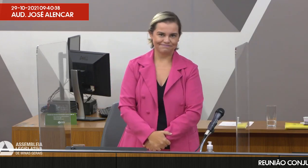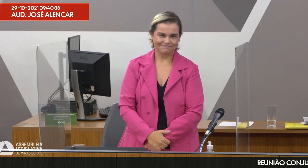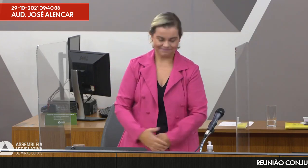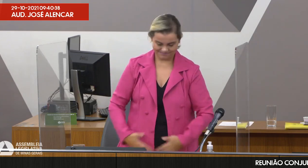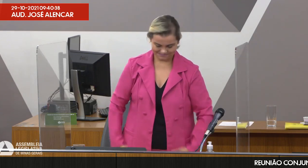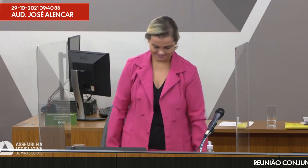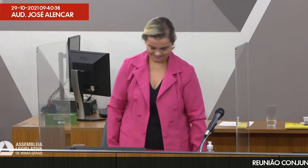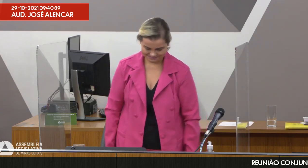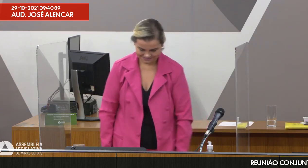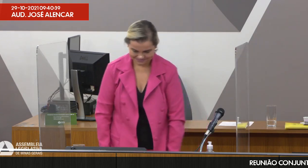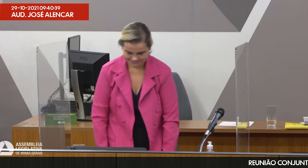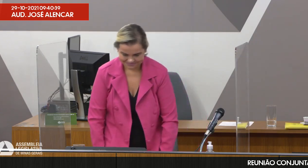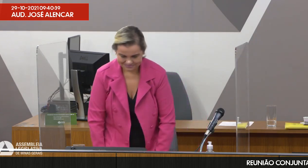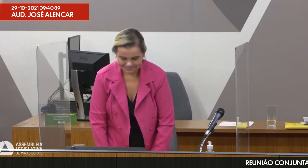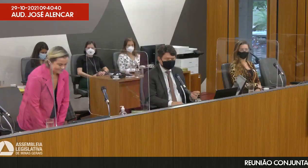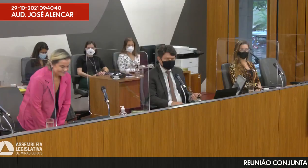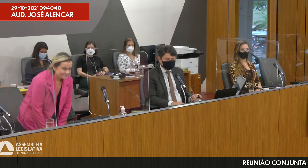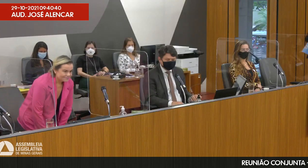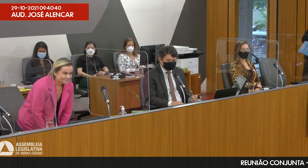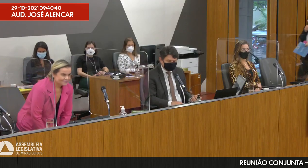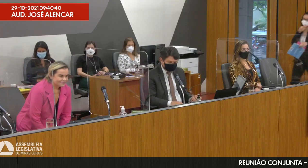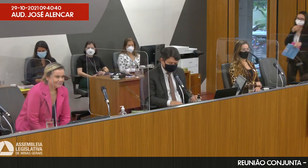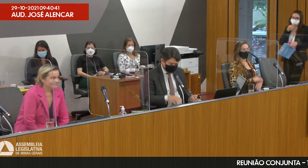Um abraço a todos e Deus abençoe.